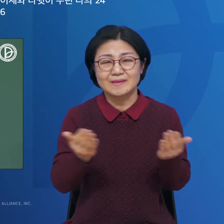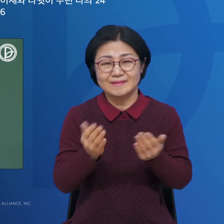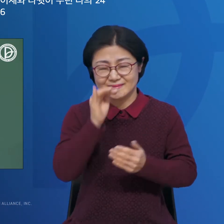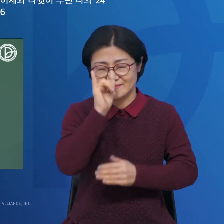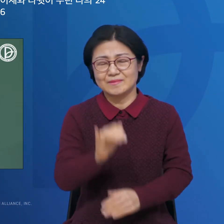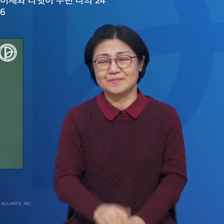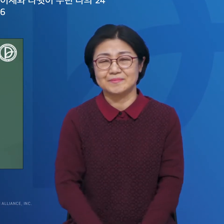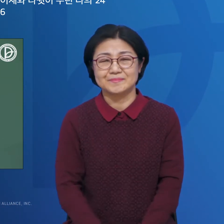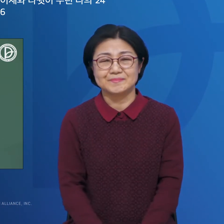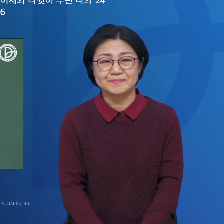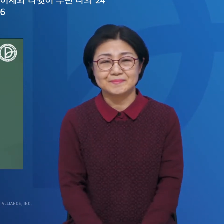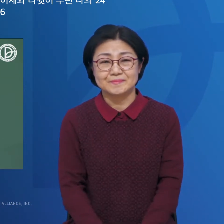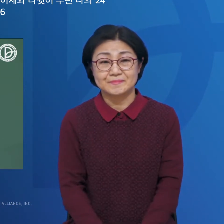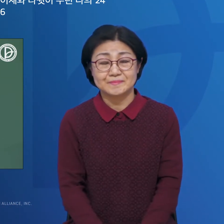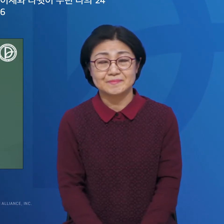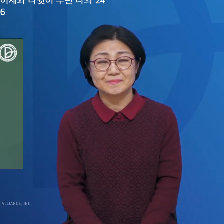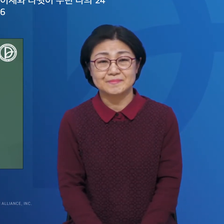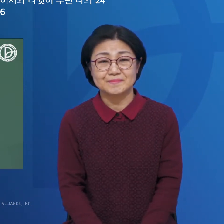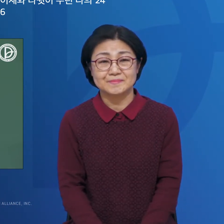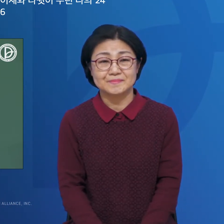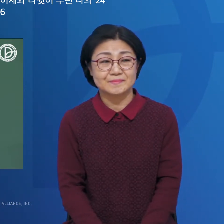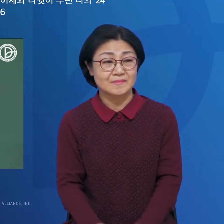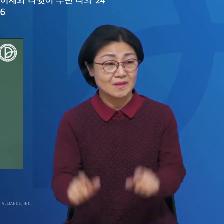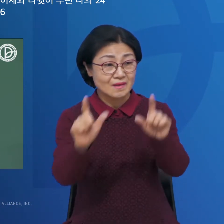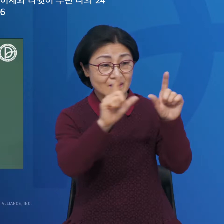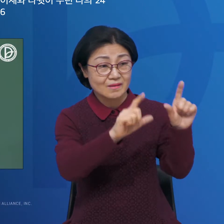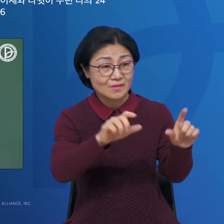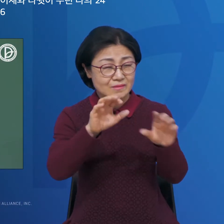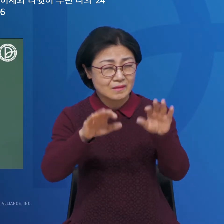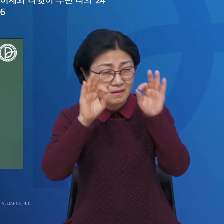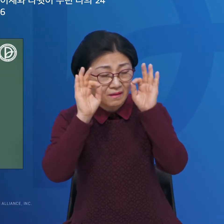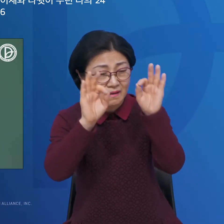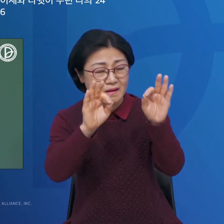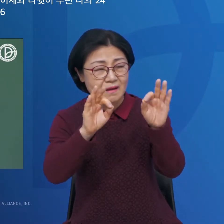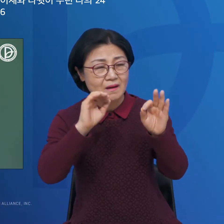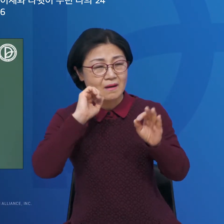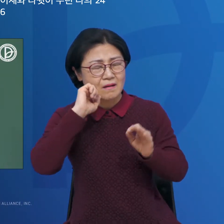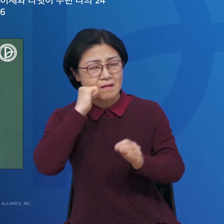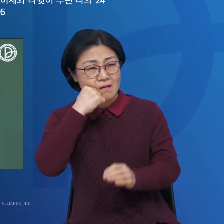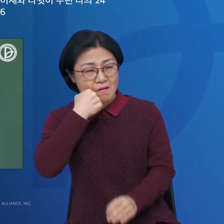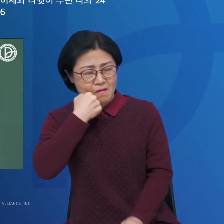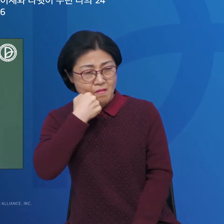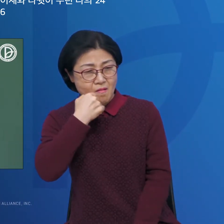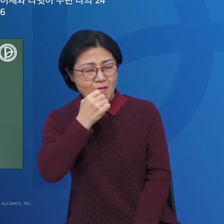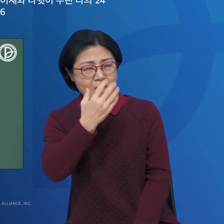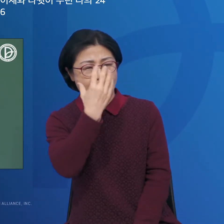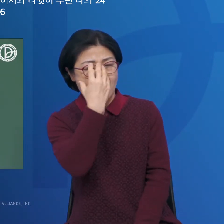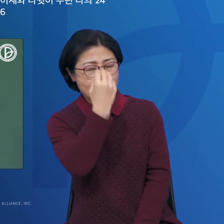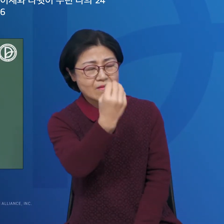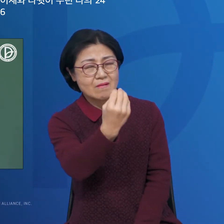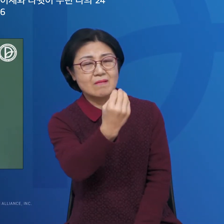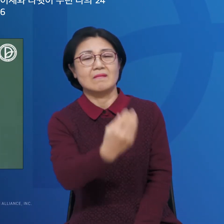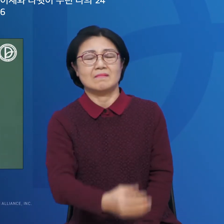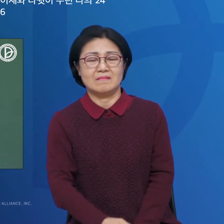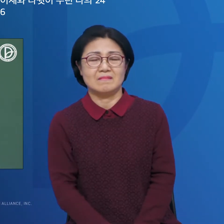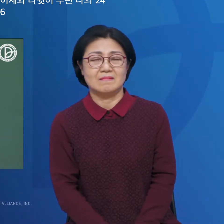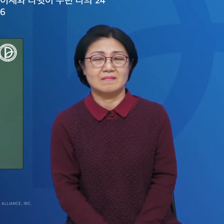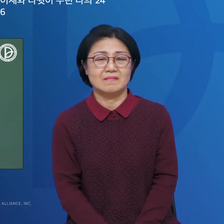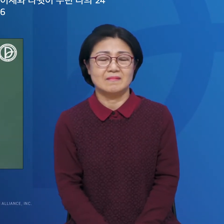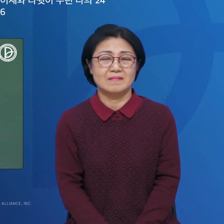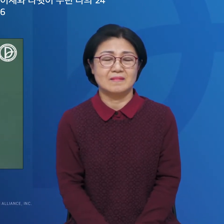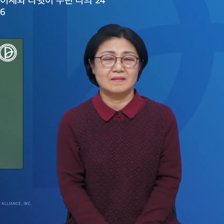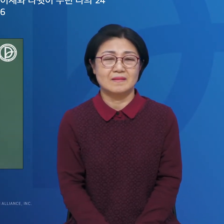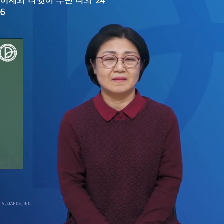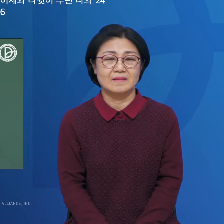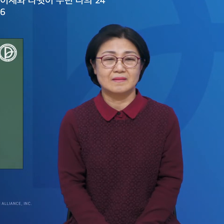막상 그 현장을 쳐다보면 어려움들이 많죠. And when you look at the field, there are lots of difficulties. 그래서